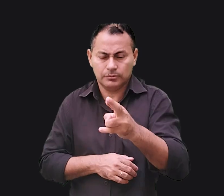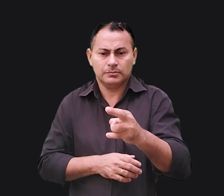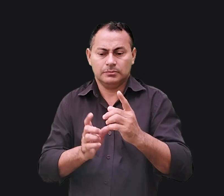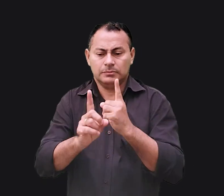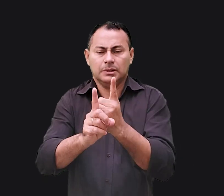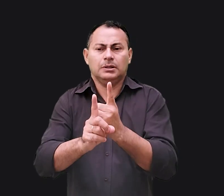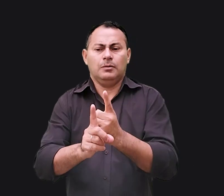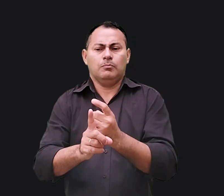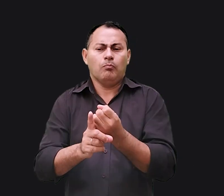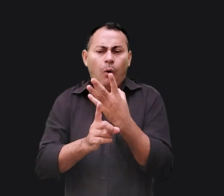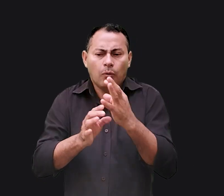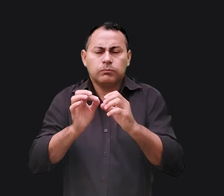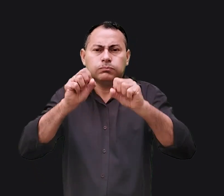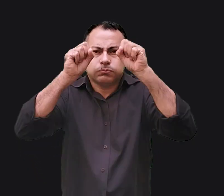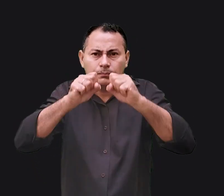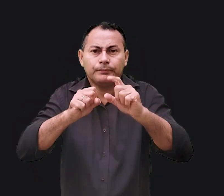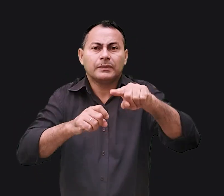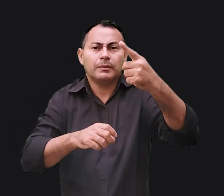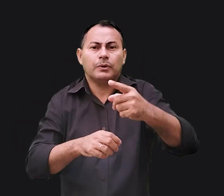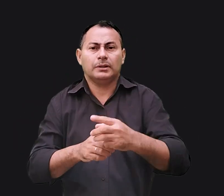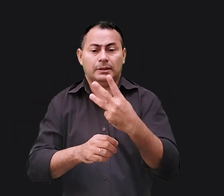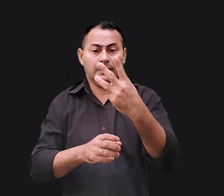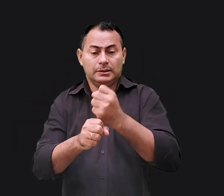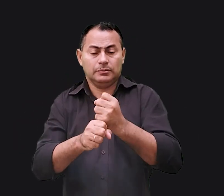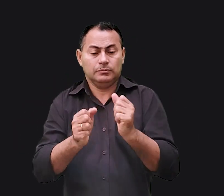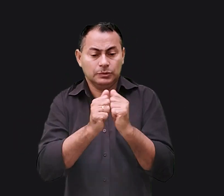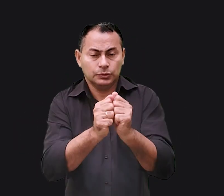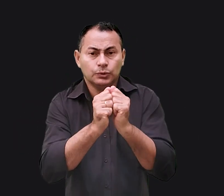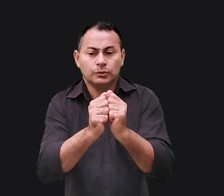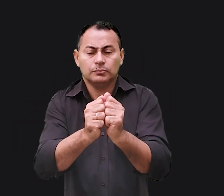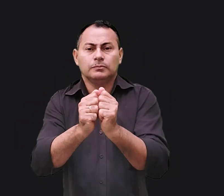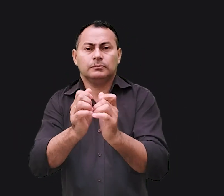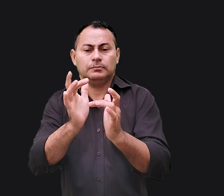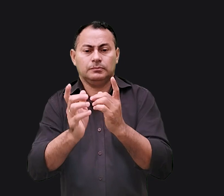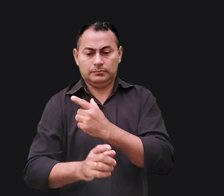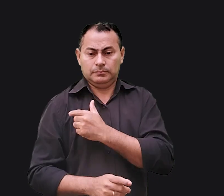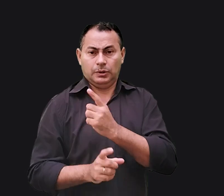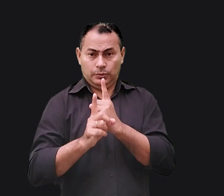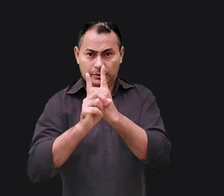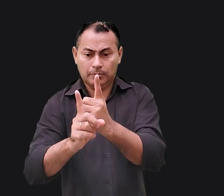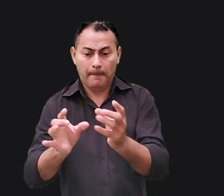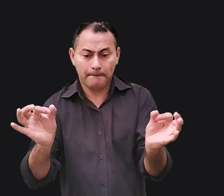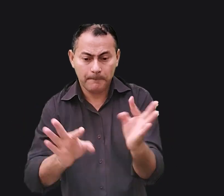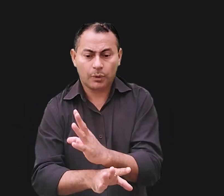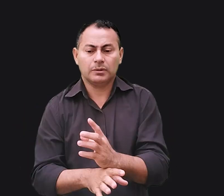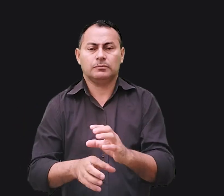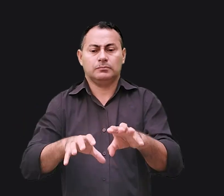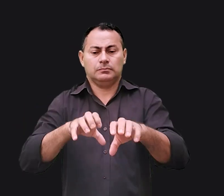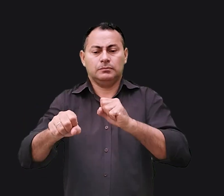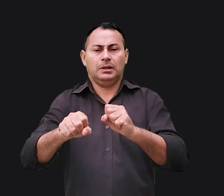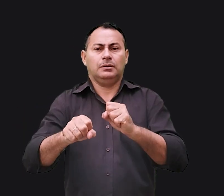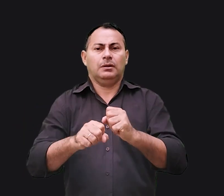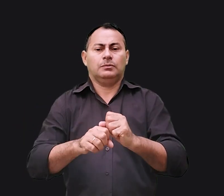serem frutíferos. Depois de 3 anos andando juntos, os discípulos já estavam prontos para se formarem no